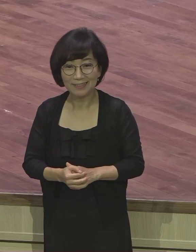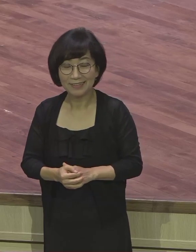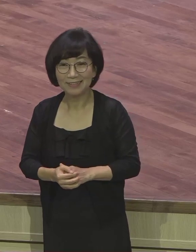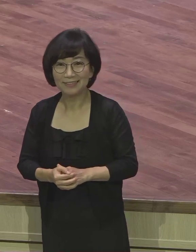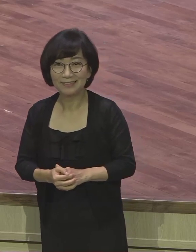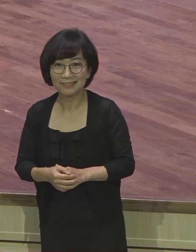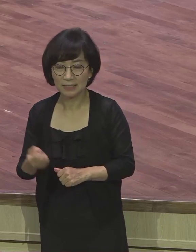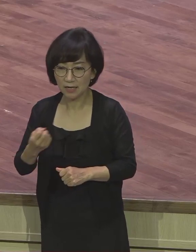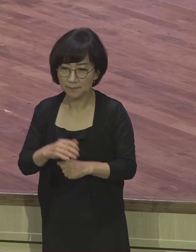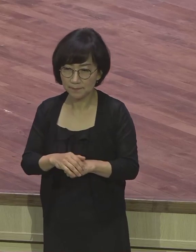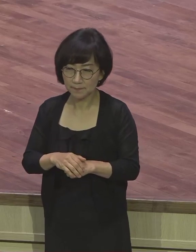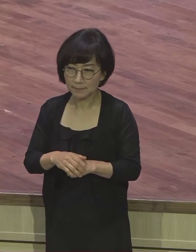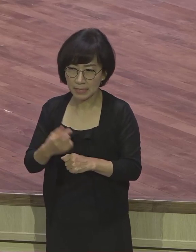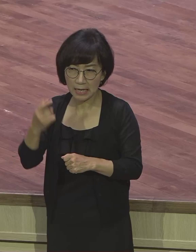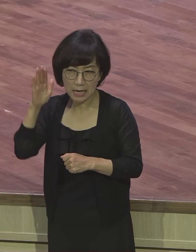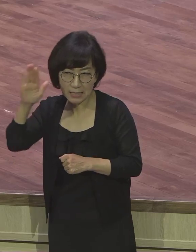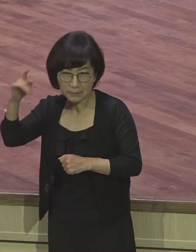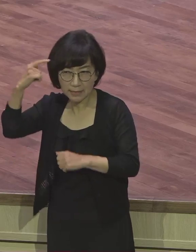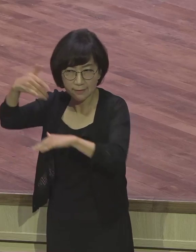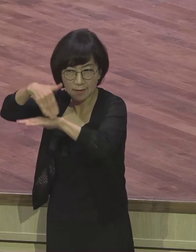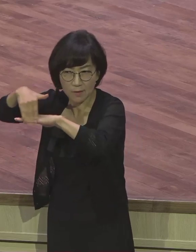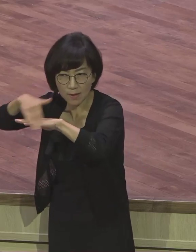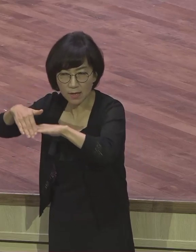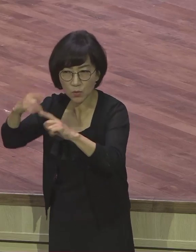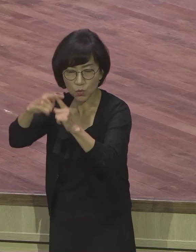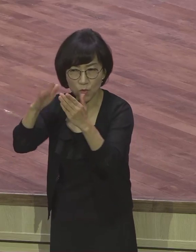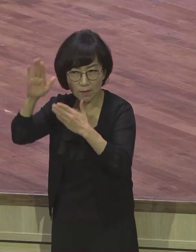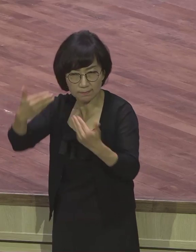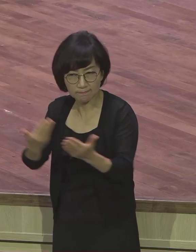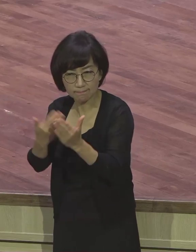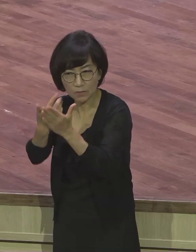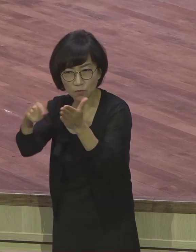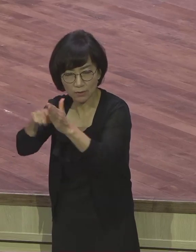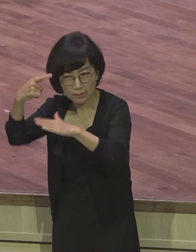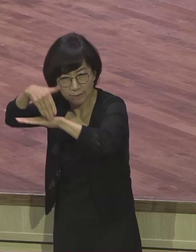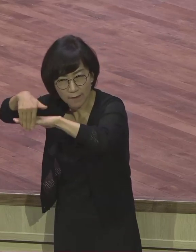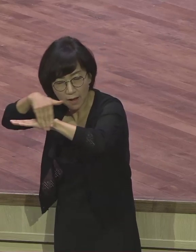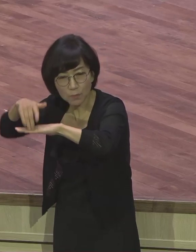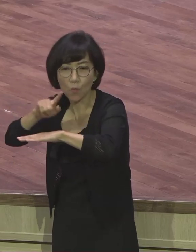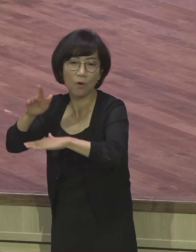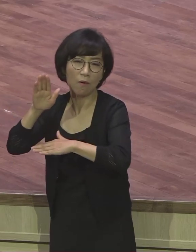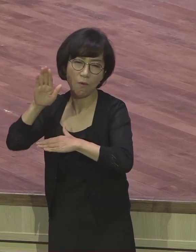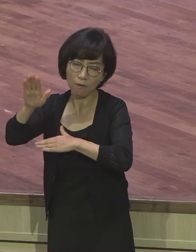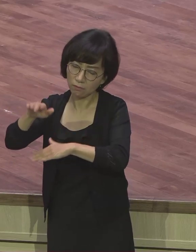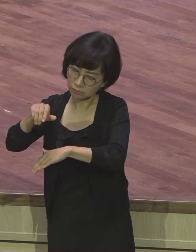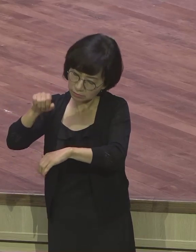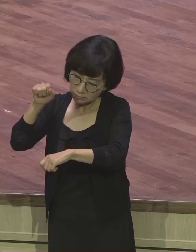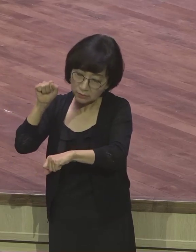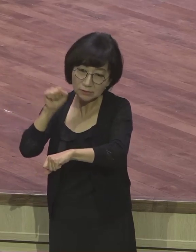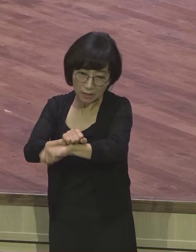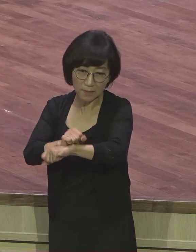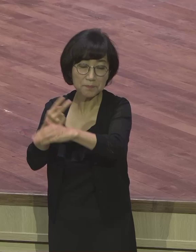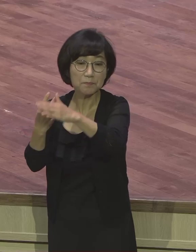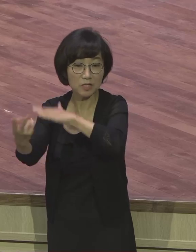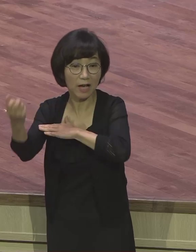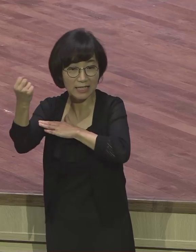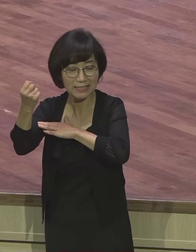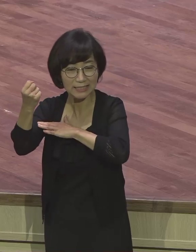막 아주 새로운 계획을 교회를 앞서 생각하고 나가는 이런 미래 팀들, 미래 비전